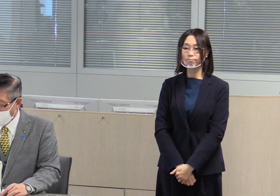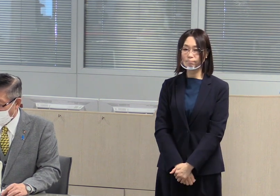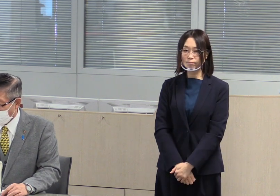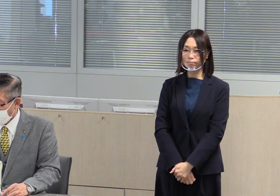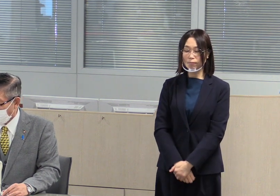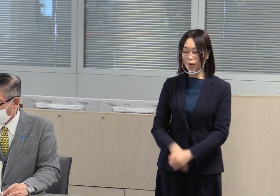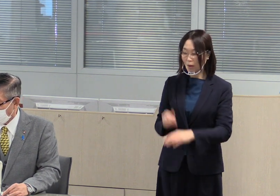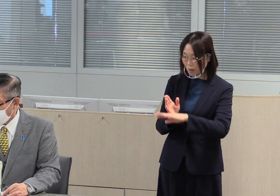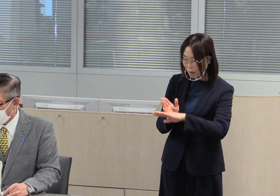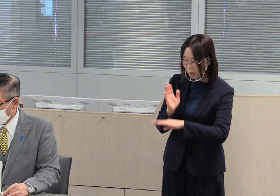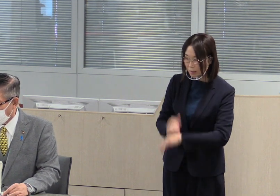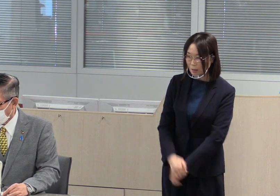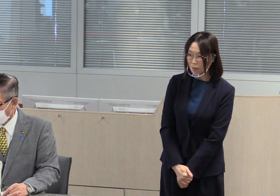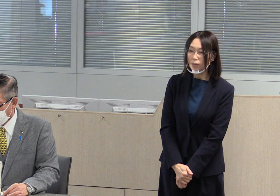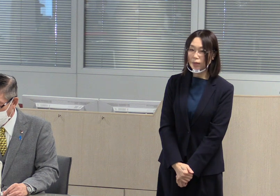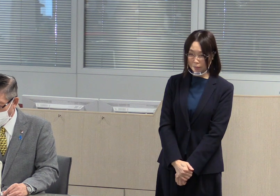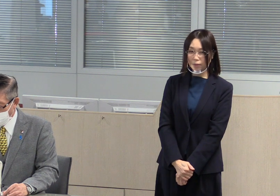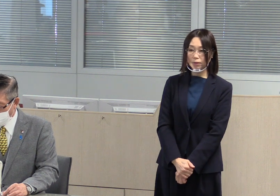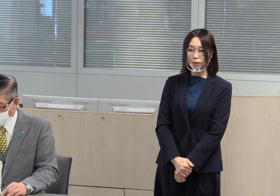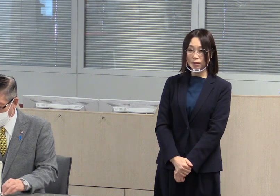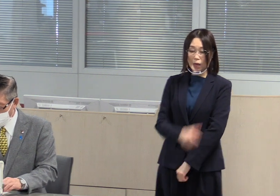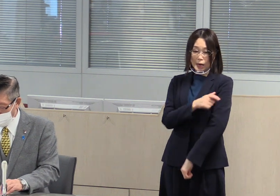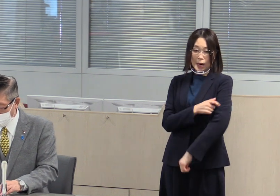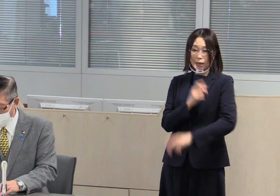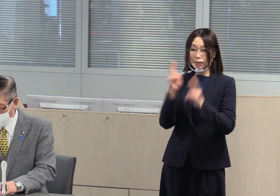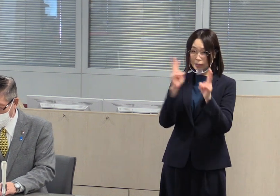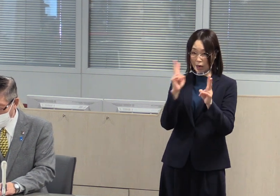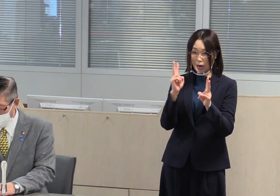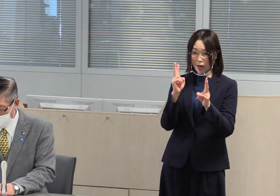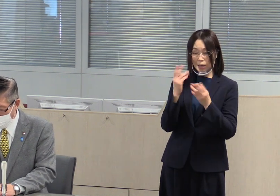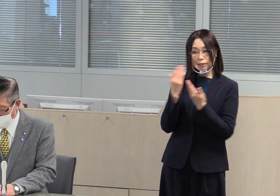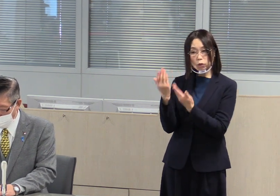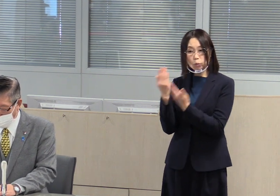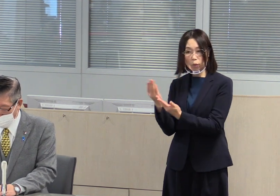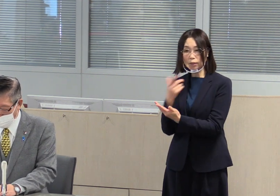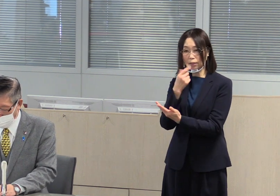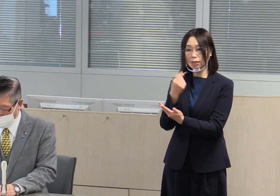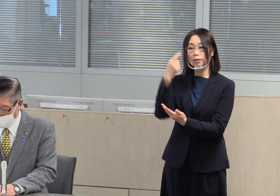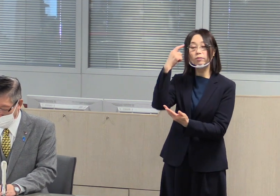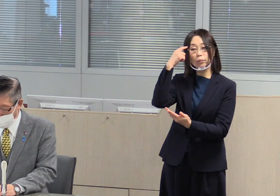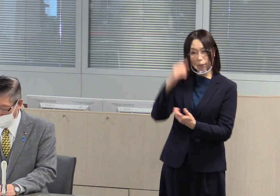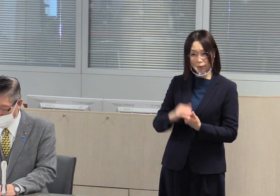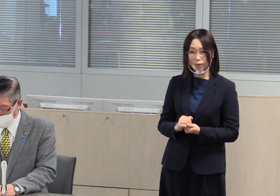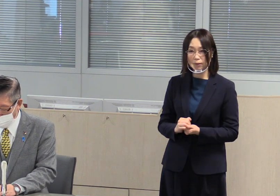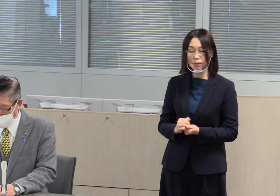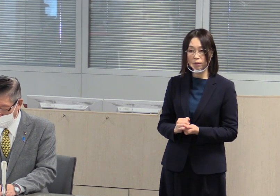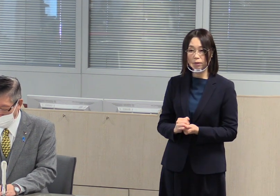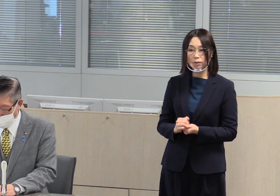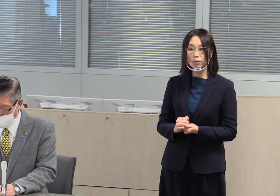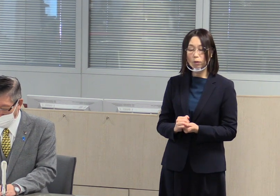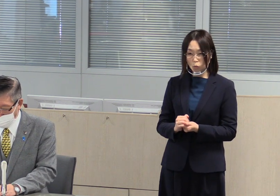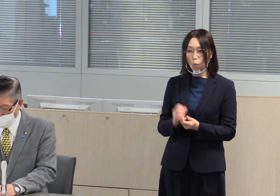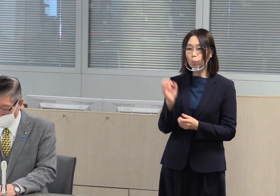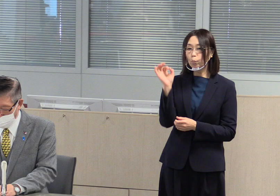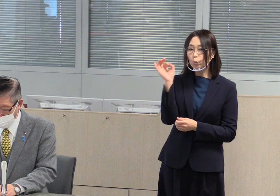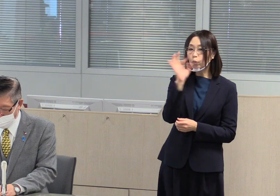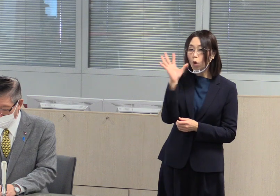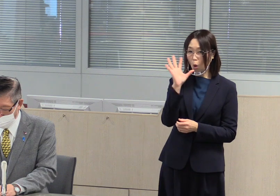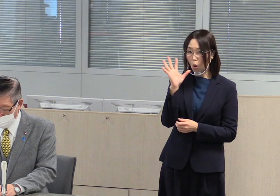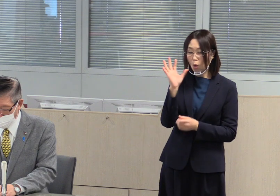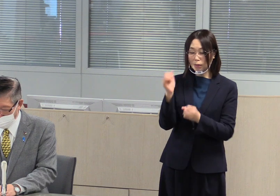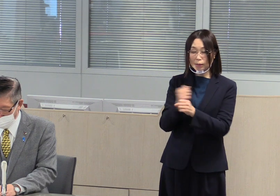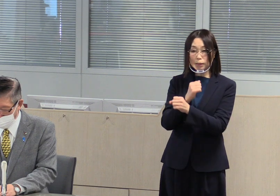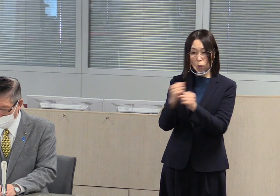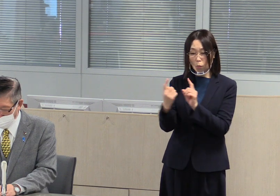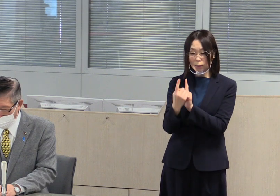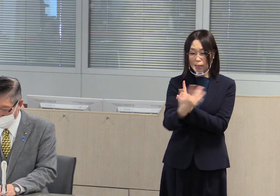ありがとうございます。私の方から何点か質問させていただきます。 この無料化事業の対象の